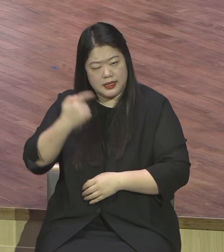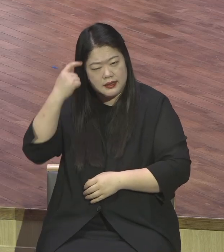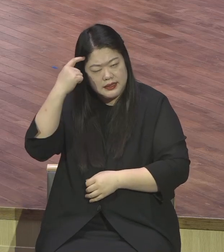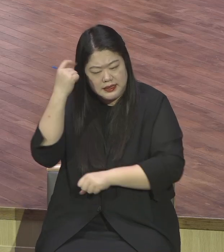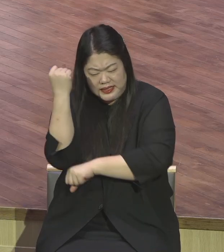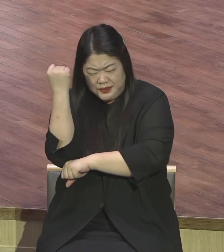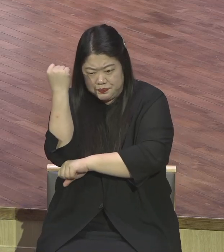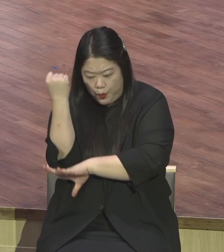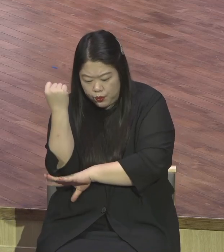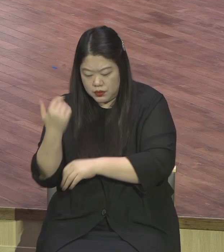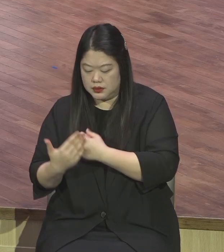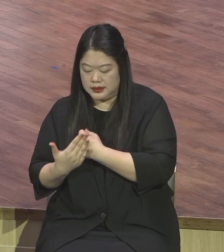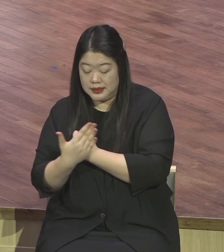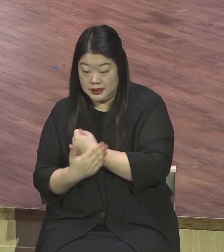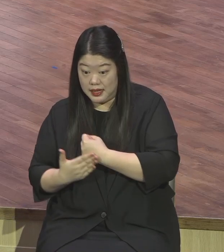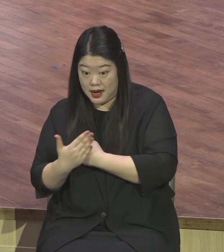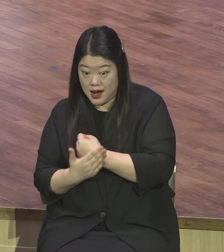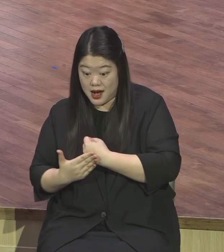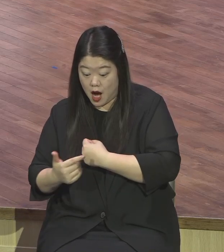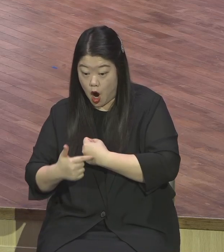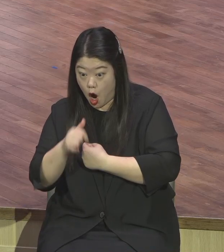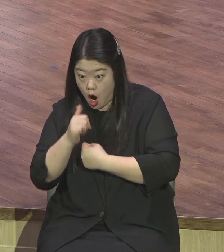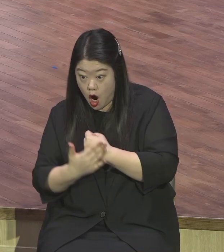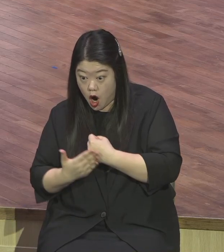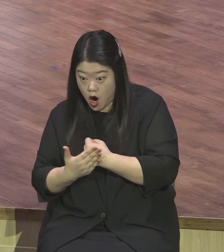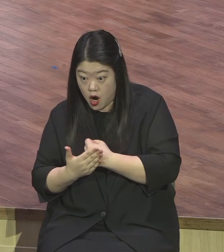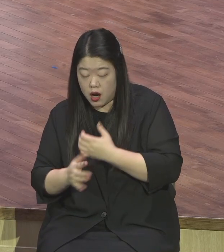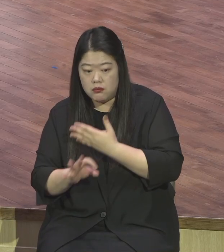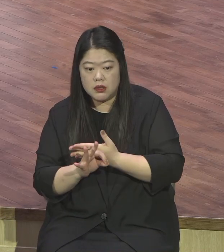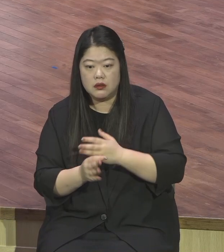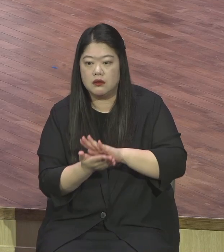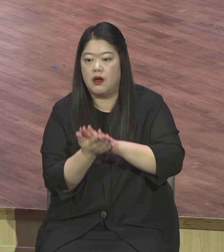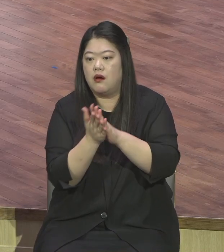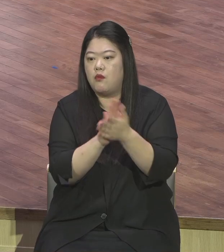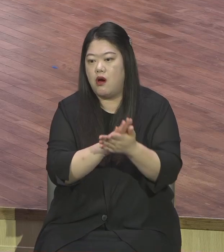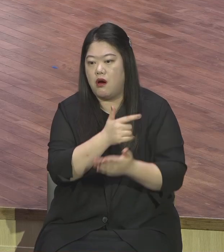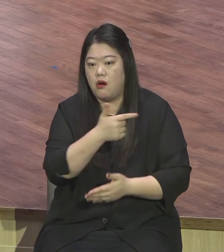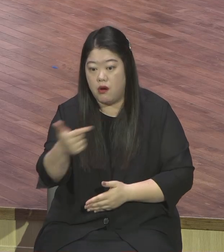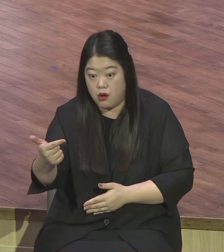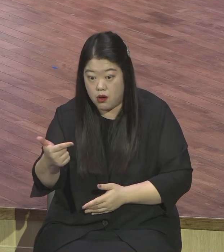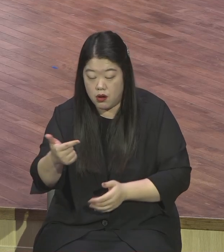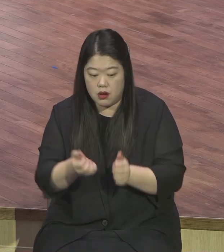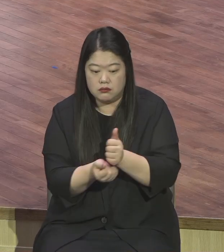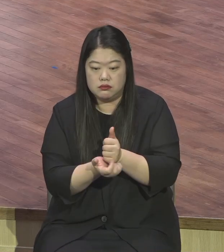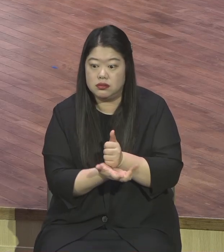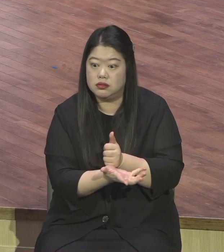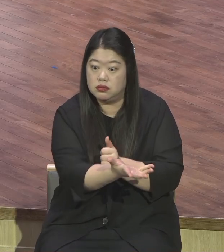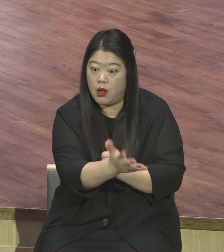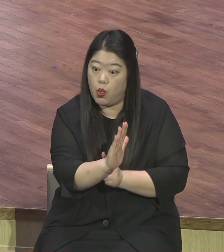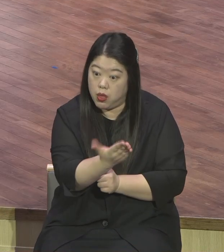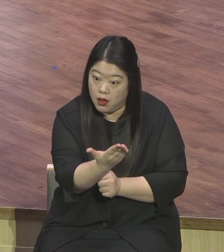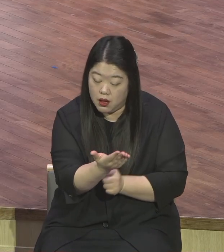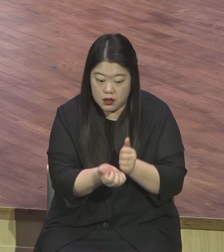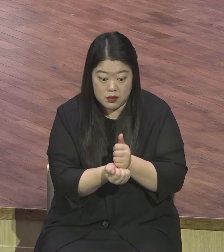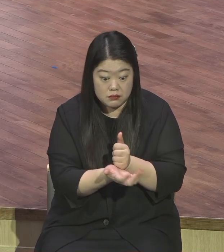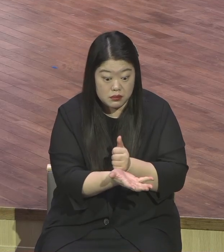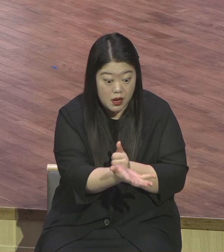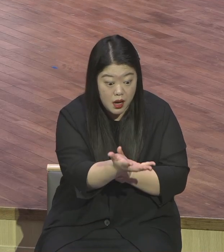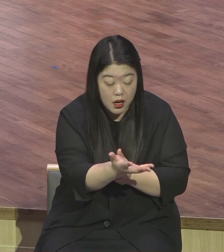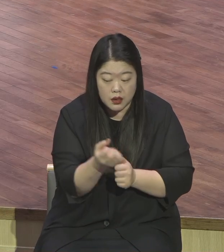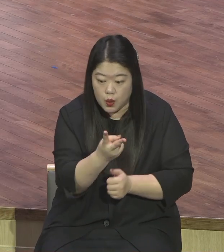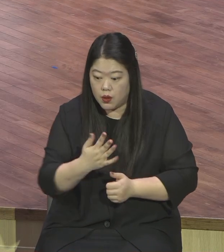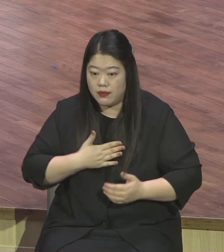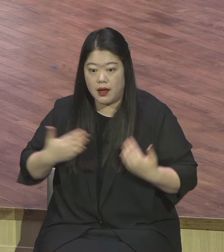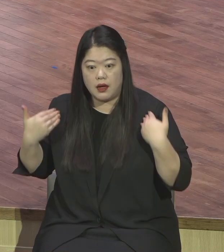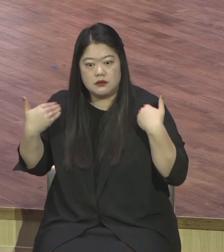자의 삶을 사는 사람은 변화가 일어납니다. 성장이 있습니다. 10년 전이나